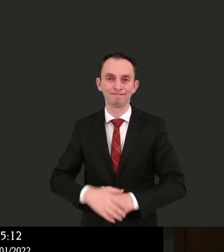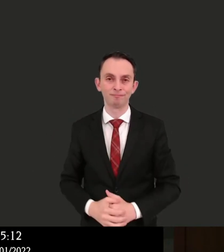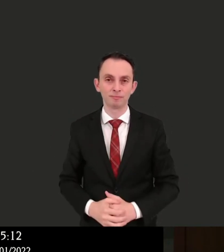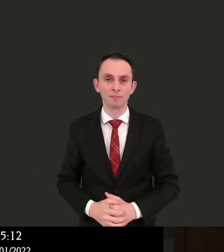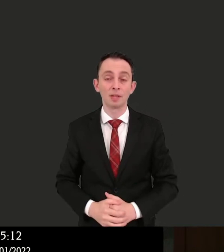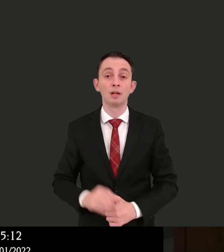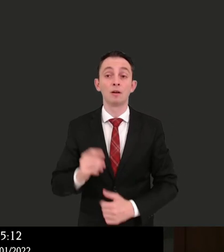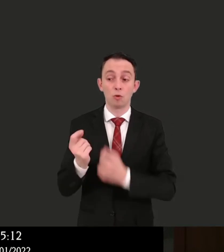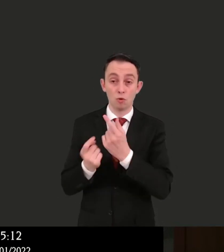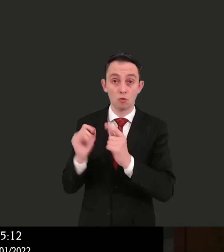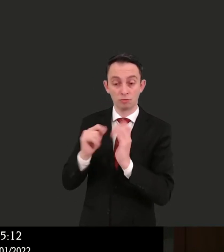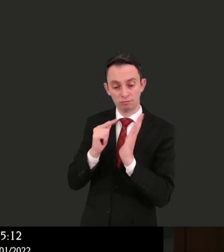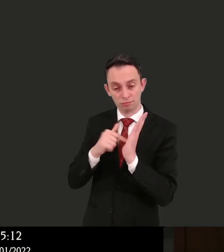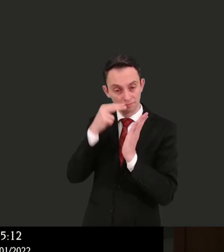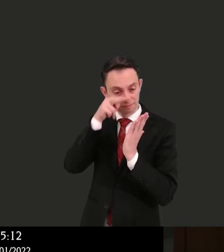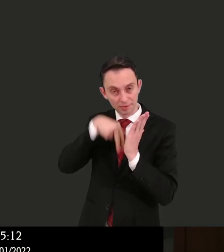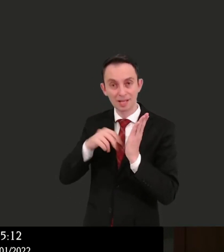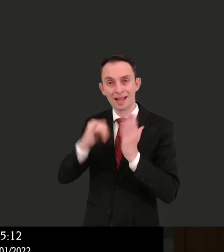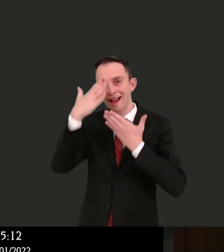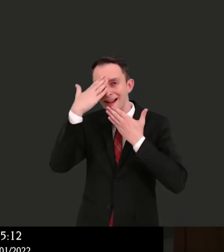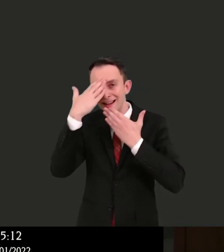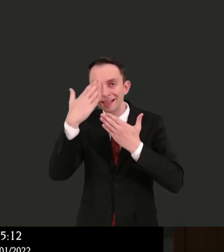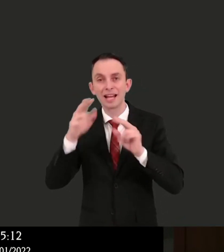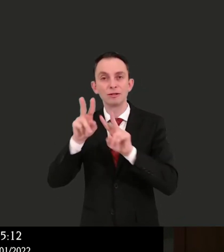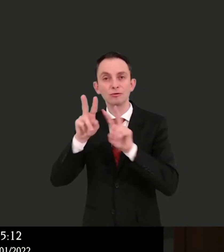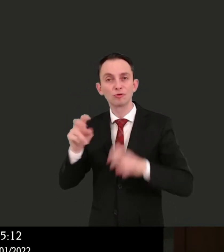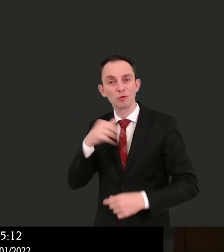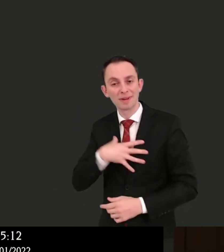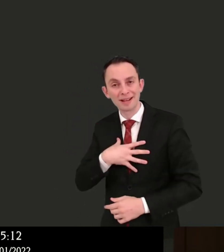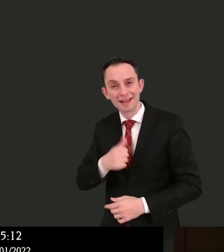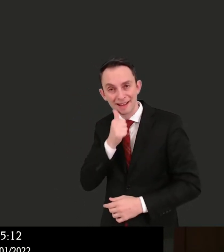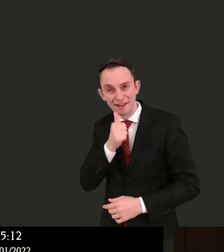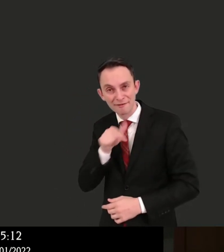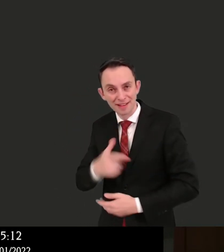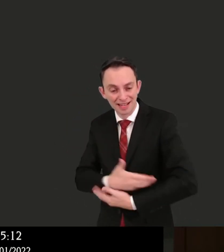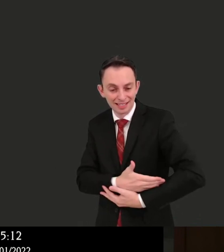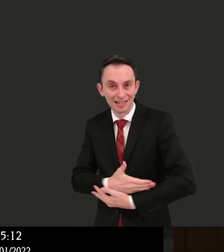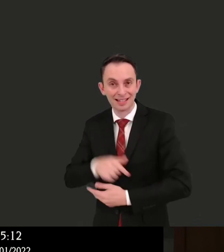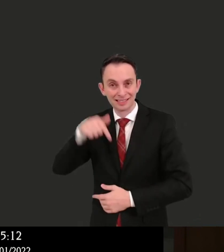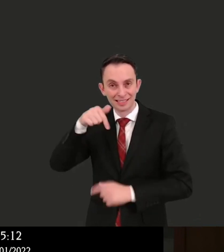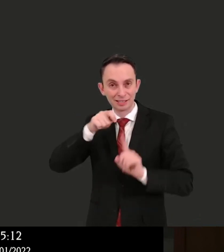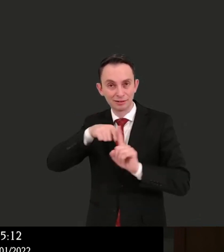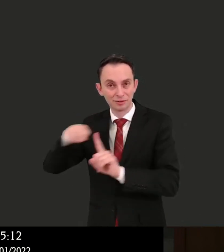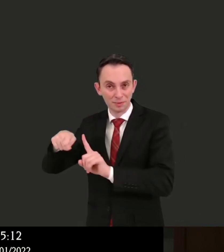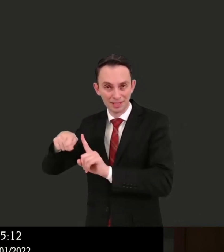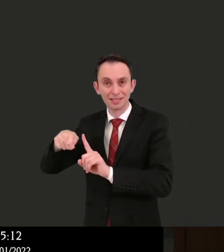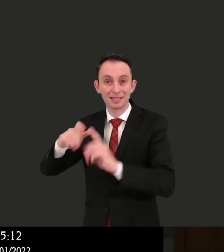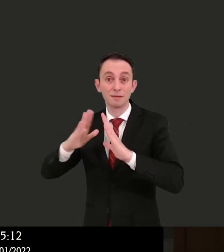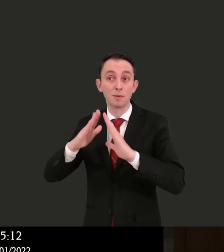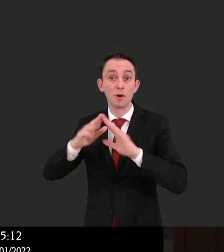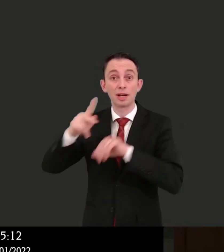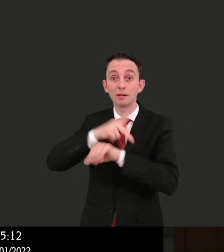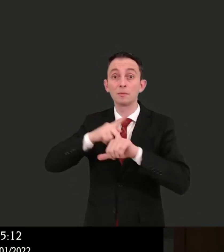Os irmãos agradecem pelas orações da Irmandade em favor da sua filha, Kelsey, de 7 meses, que reside no